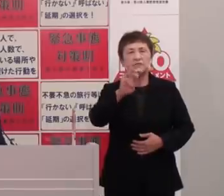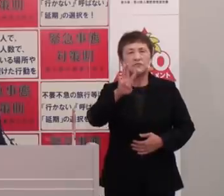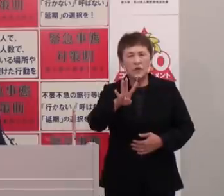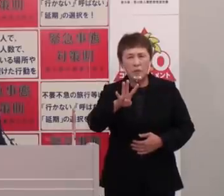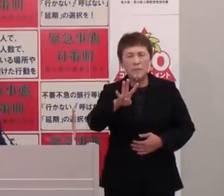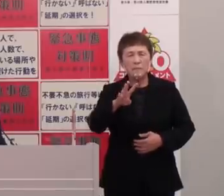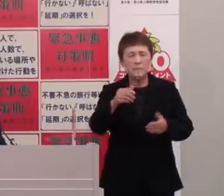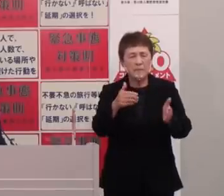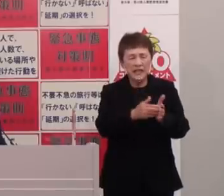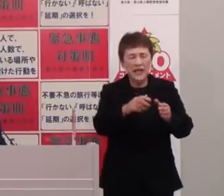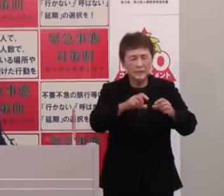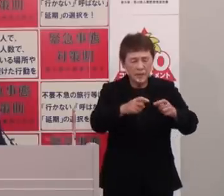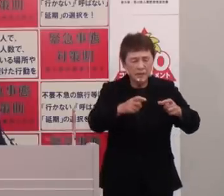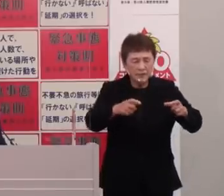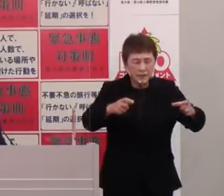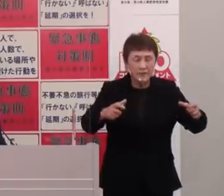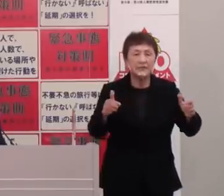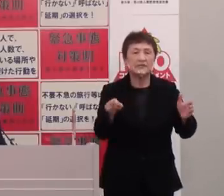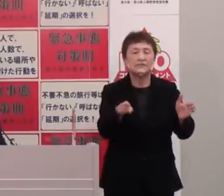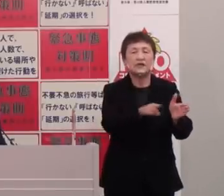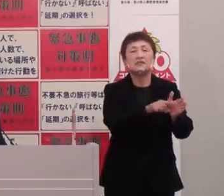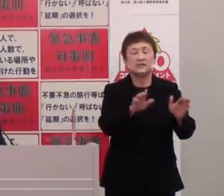まで上積みしてきたところでありますけれども、